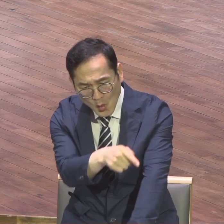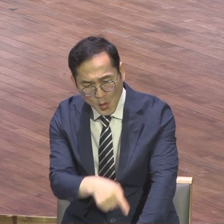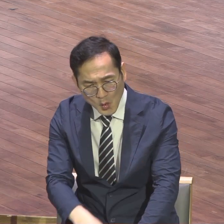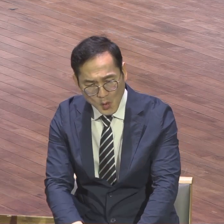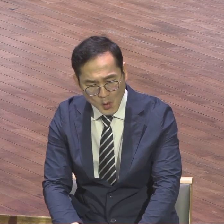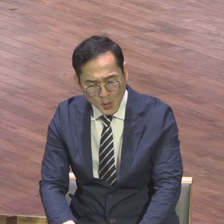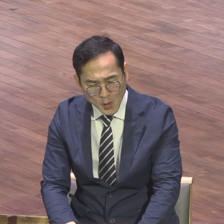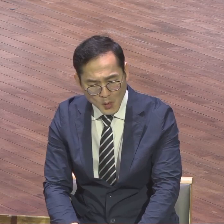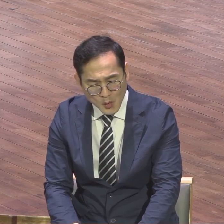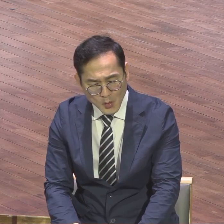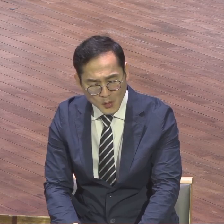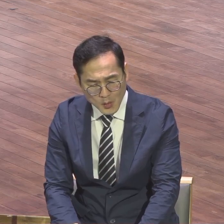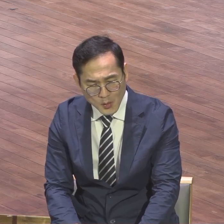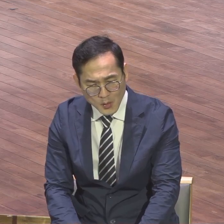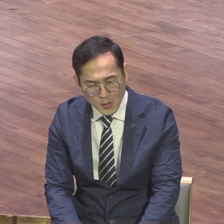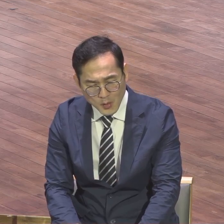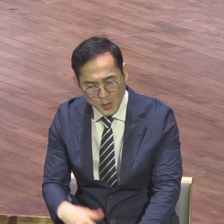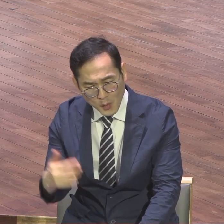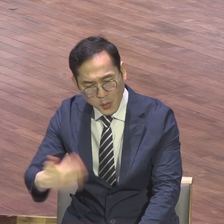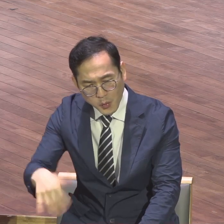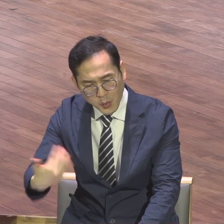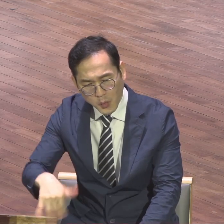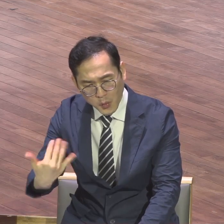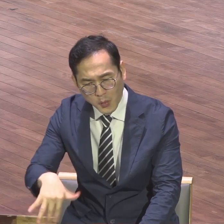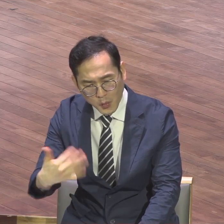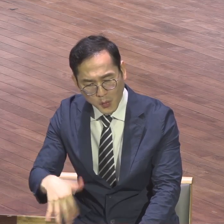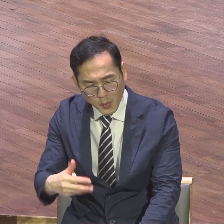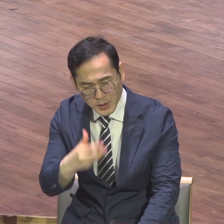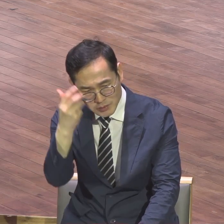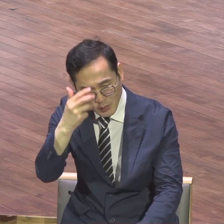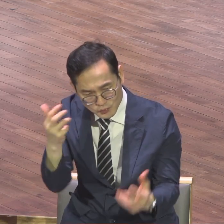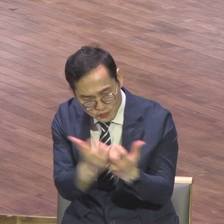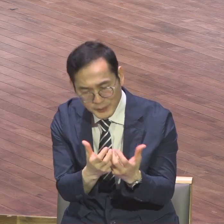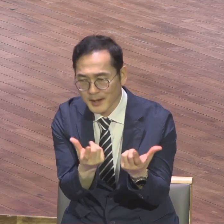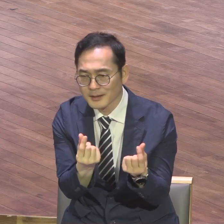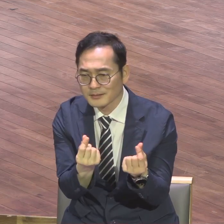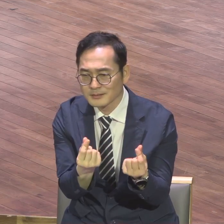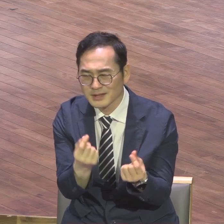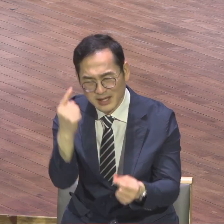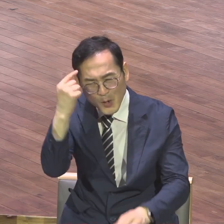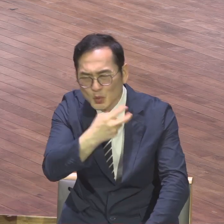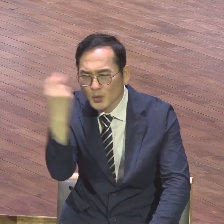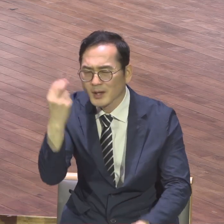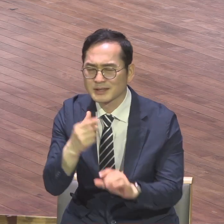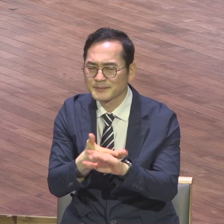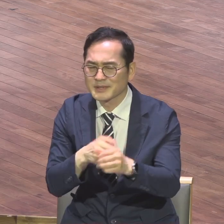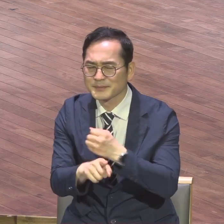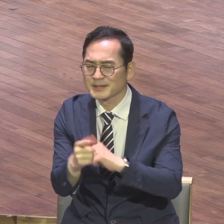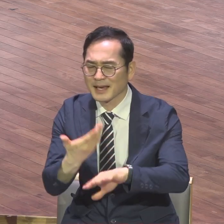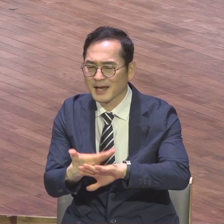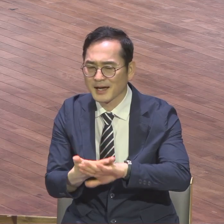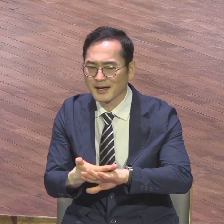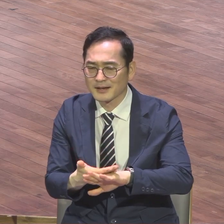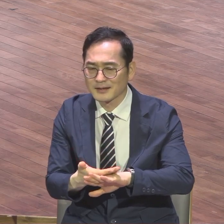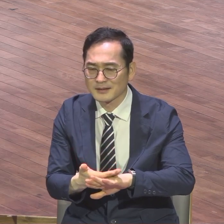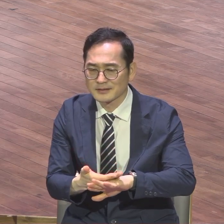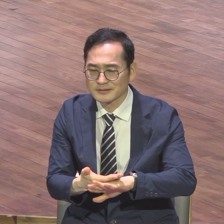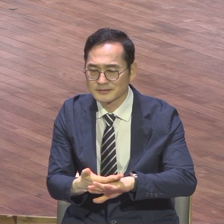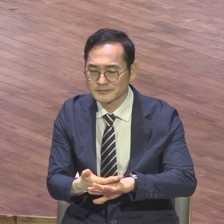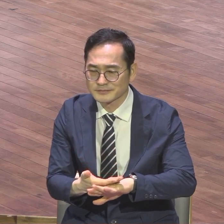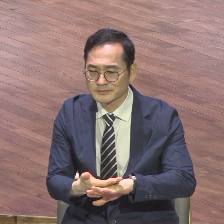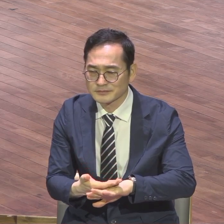열매를 맞이할까? 그 성령의 사람이에요. 머리가 좋다는 말이 아니에요. 성령이 주신 지혜로 하시는 거, 지혜.